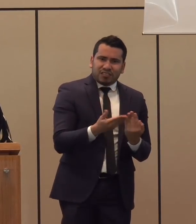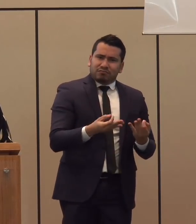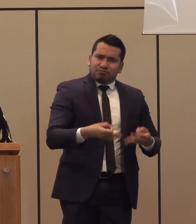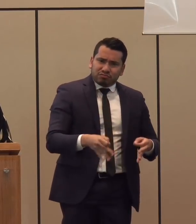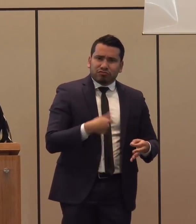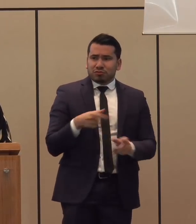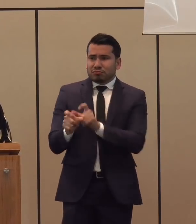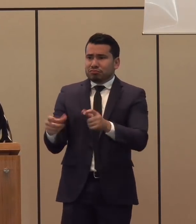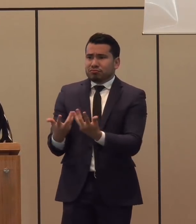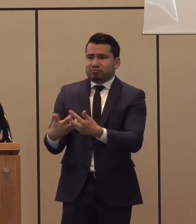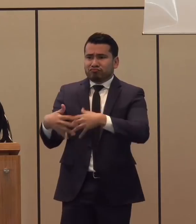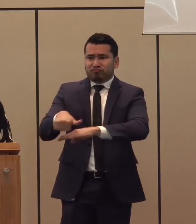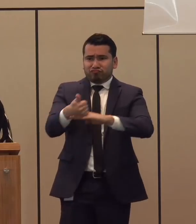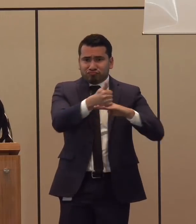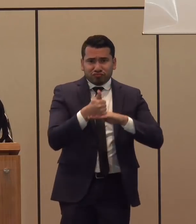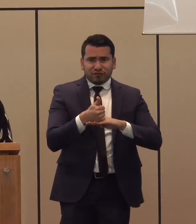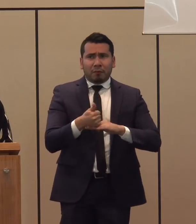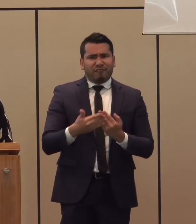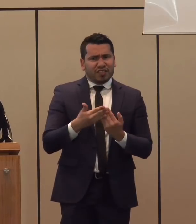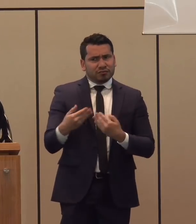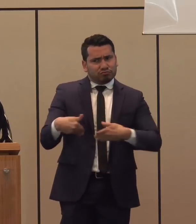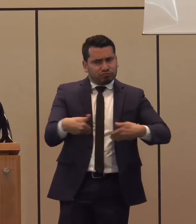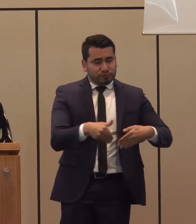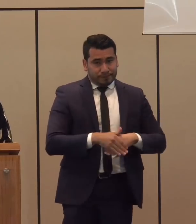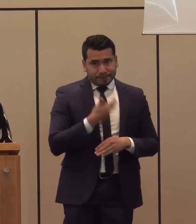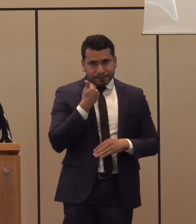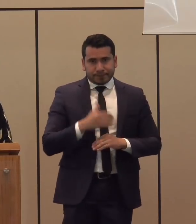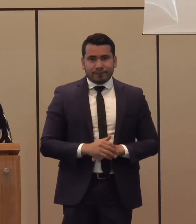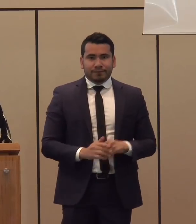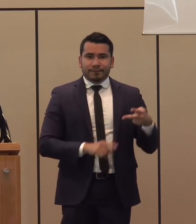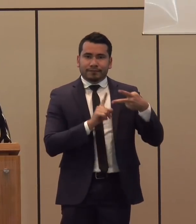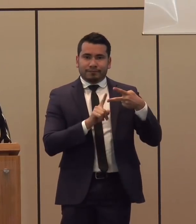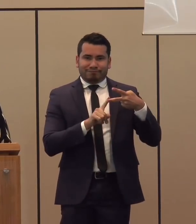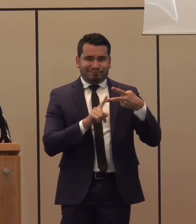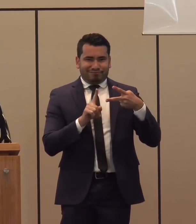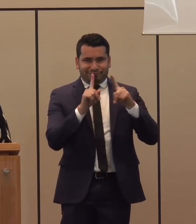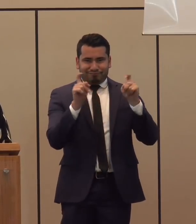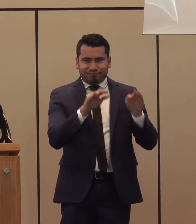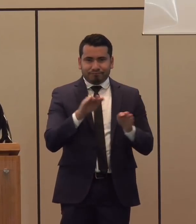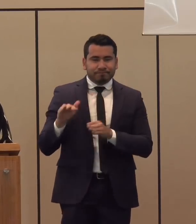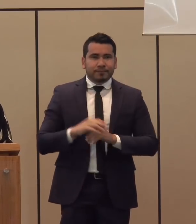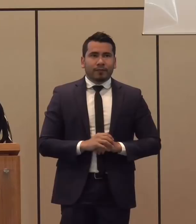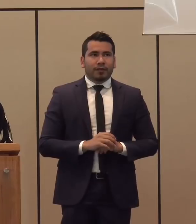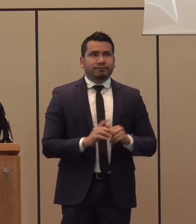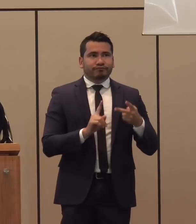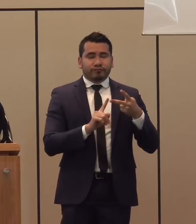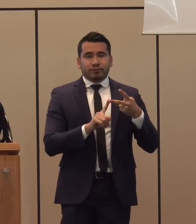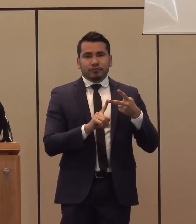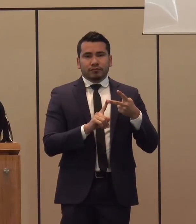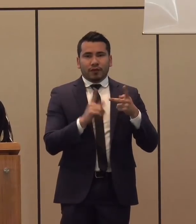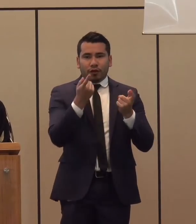los empresarios el otro tema es comercio exterior como ustedes saben y